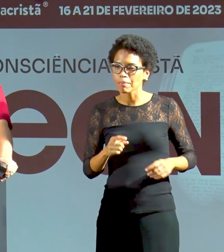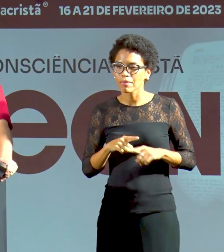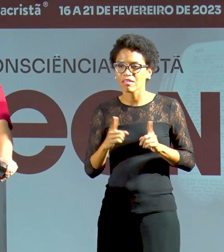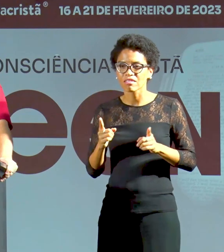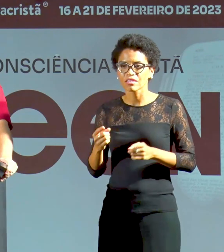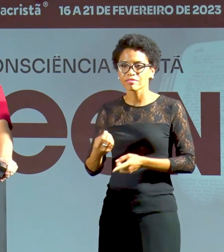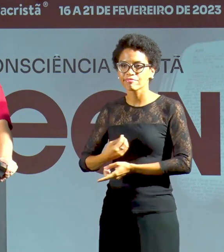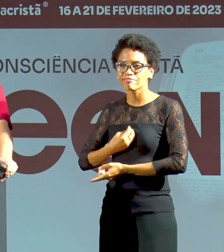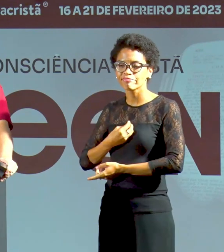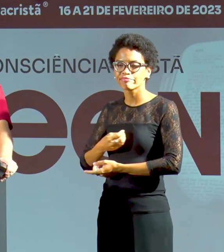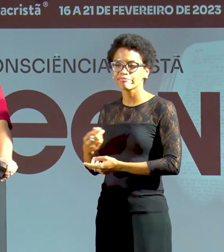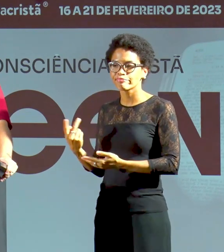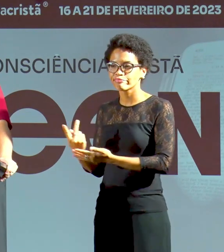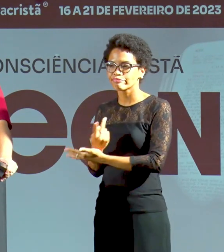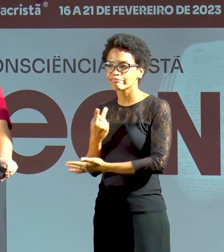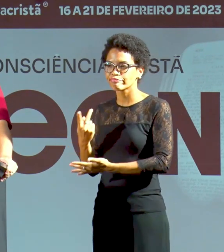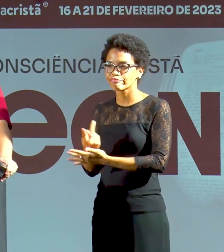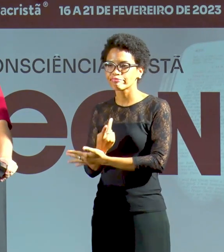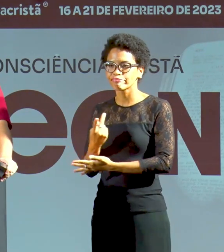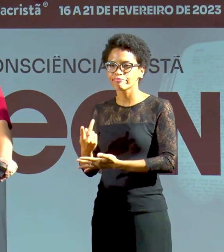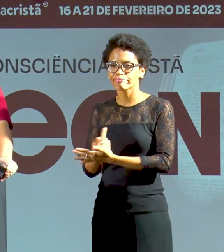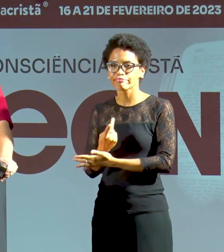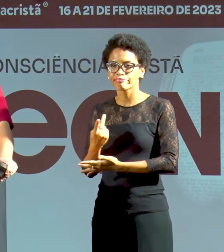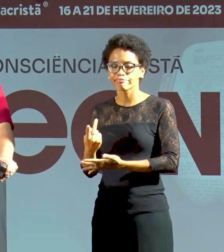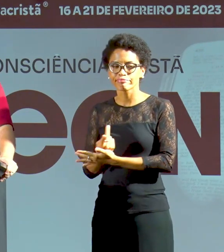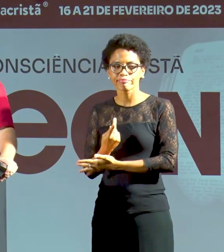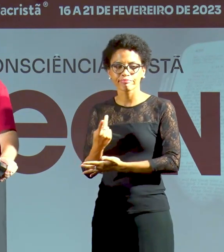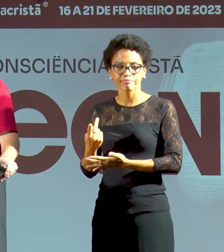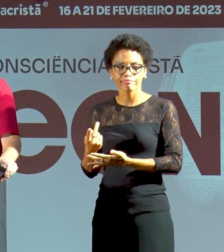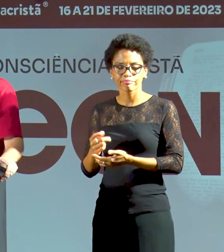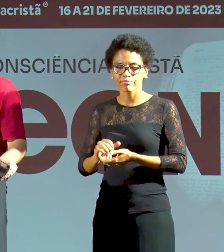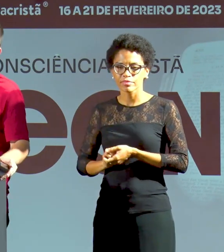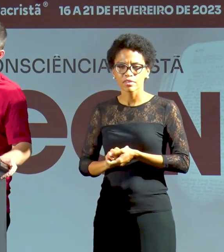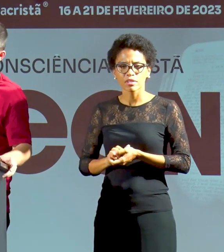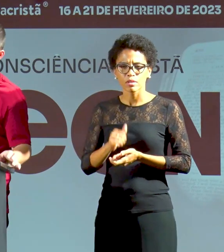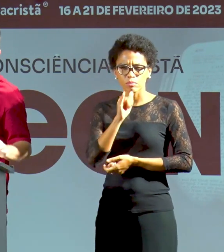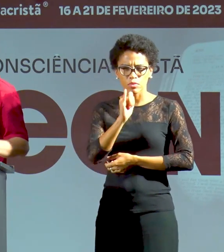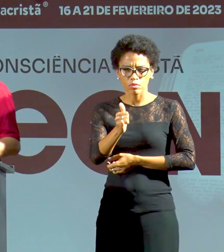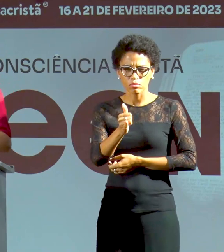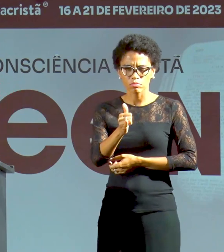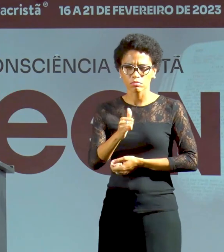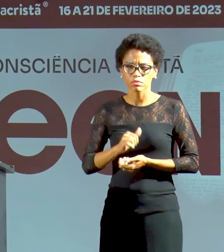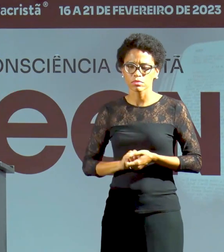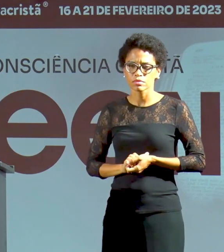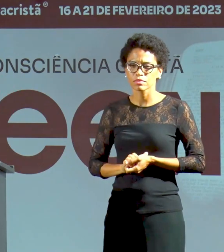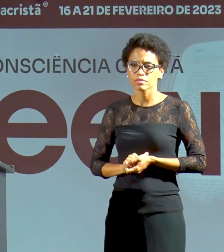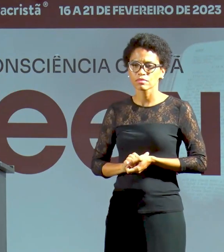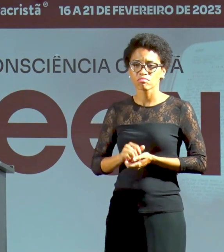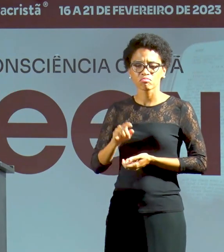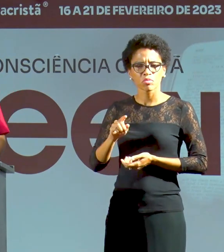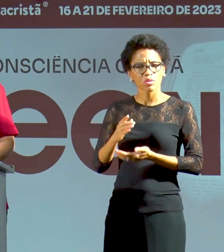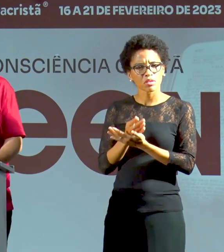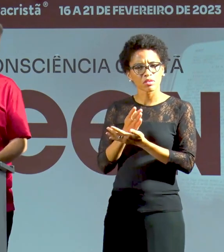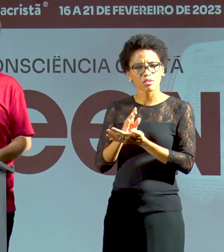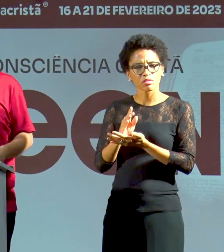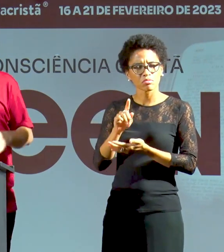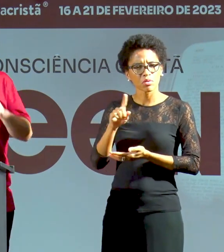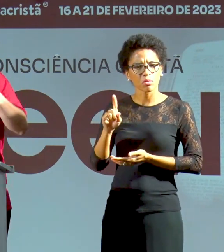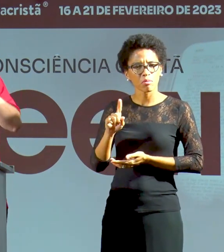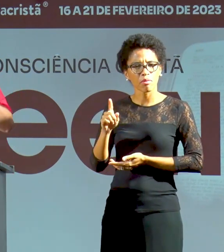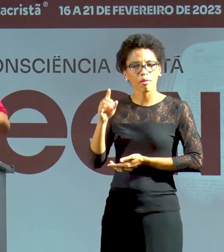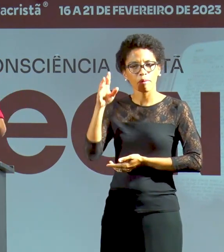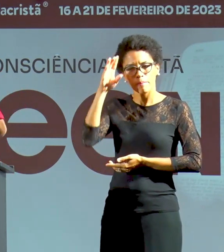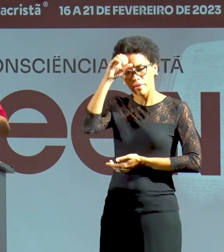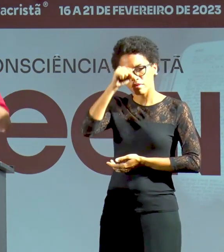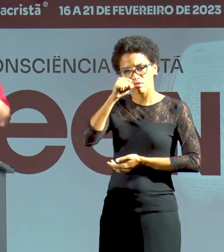errada completamente errada deixa eu dizer uma coisa para você talvez você não tenha aprendido assim